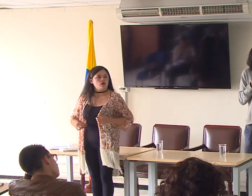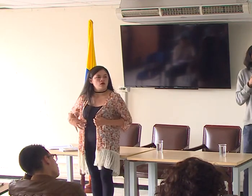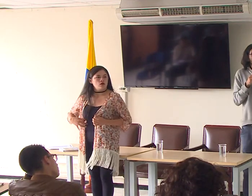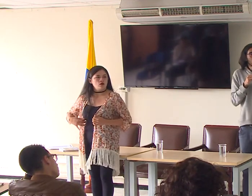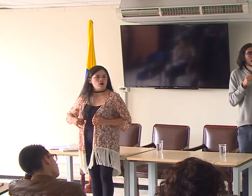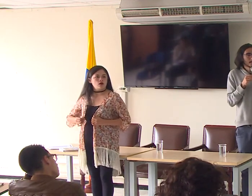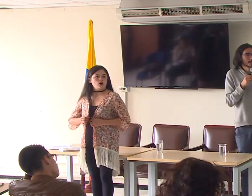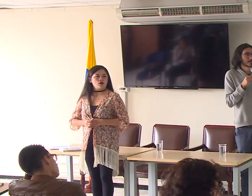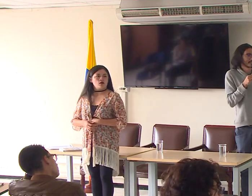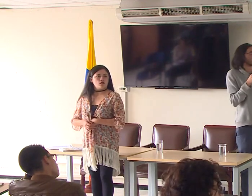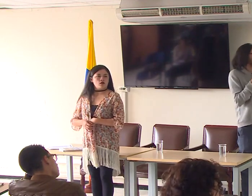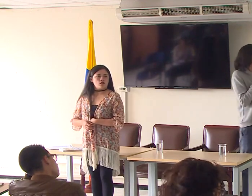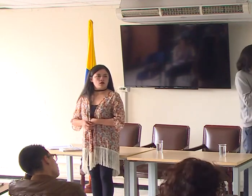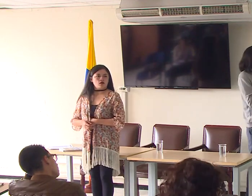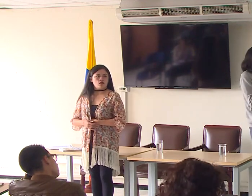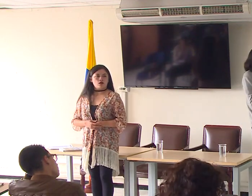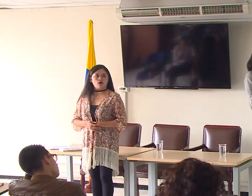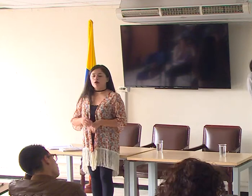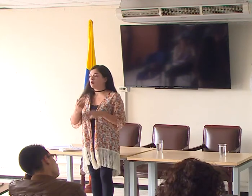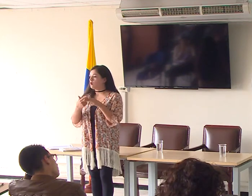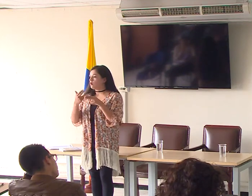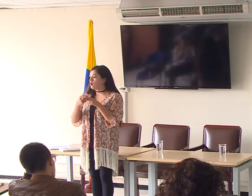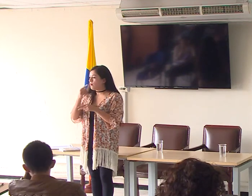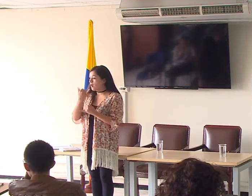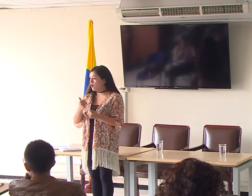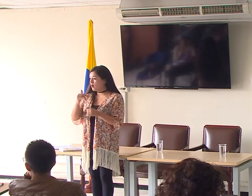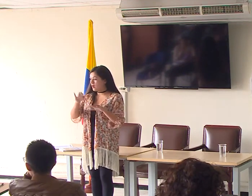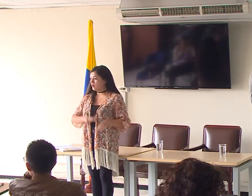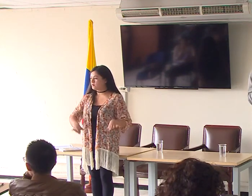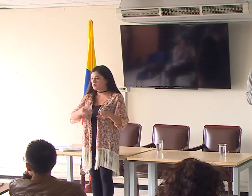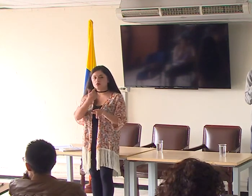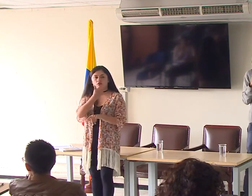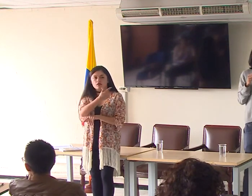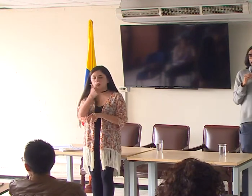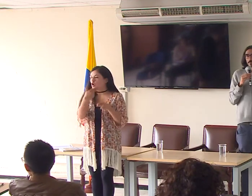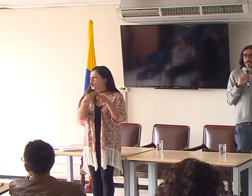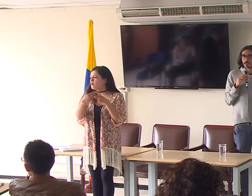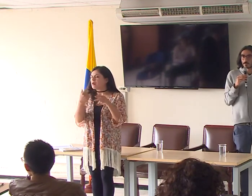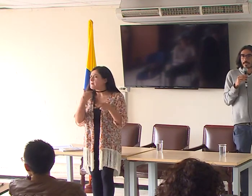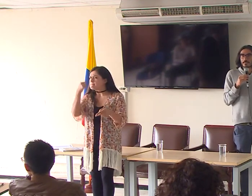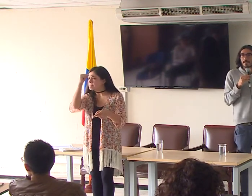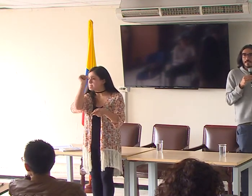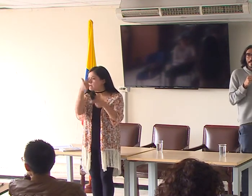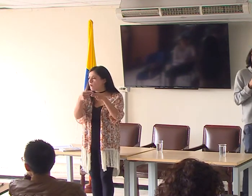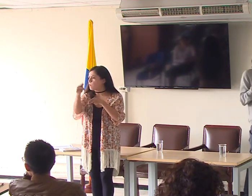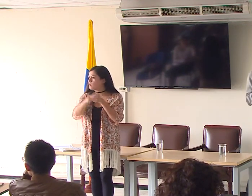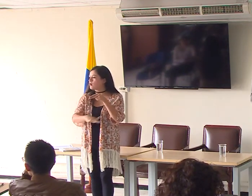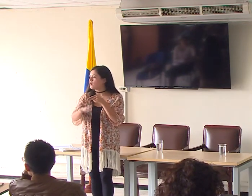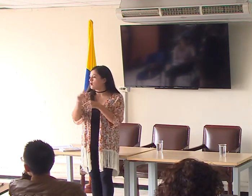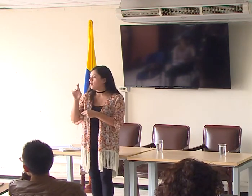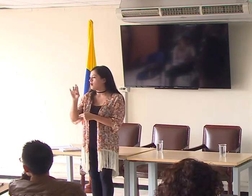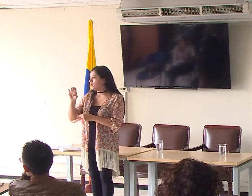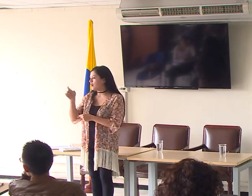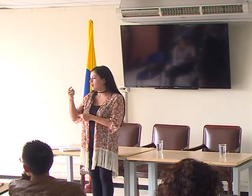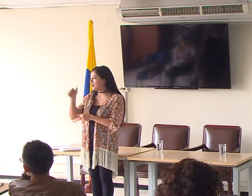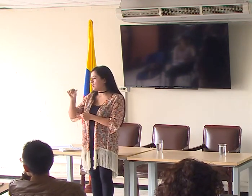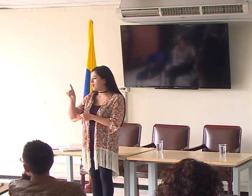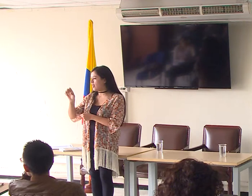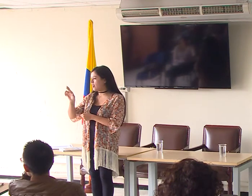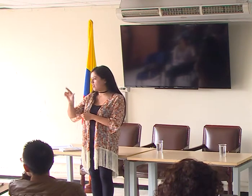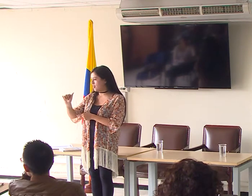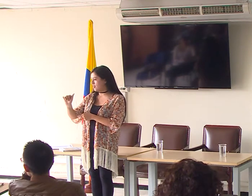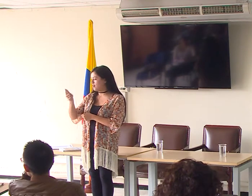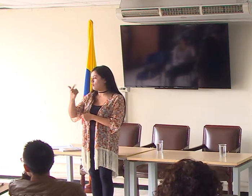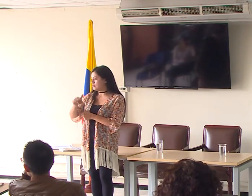como es la regadera y esto genera una situación particular en la cuenca del río tunjuelo que también